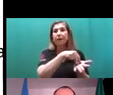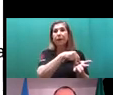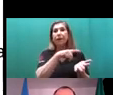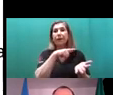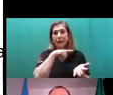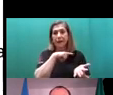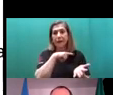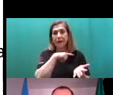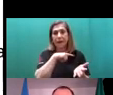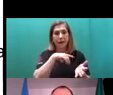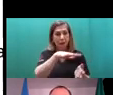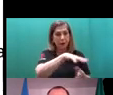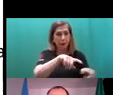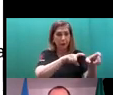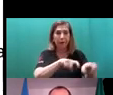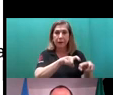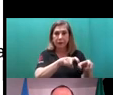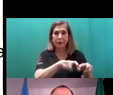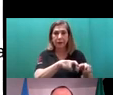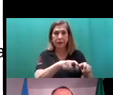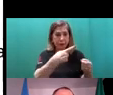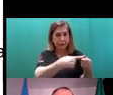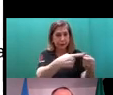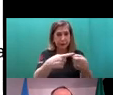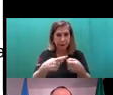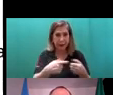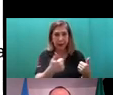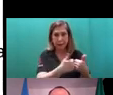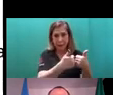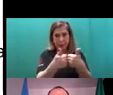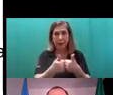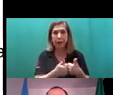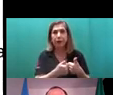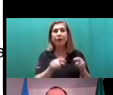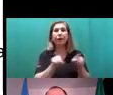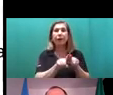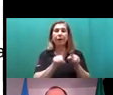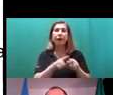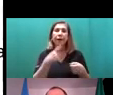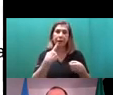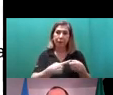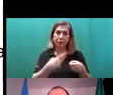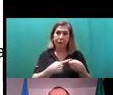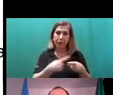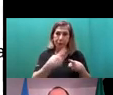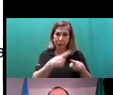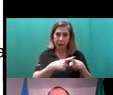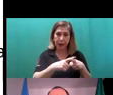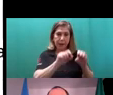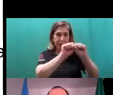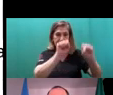o campo, as zonas rurais e as cidades, como comentamos, e também porque é um sistema alimentar